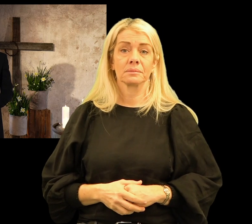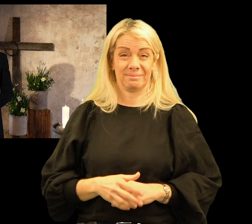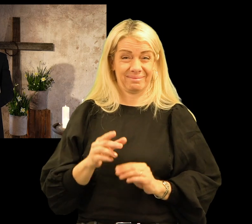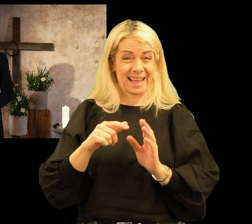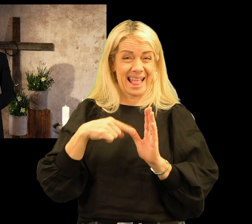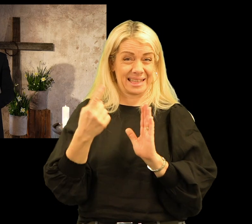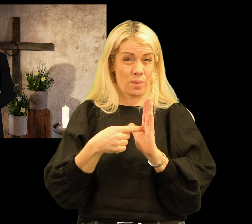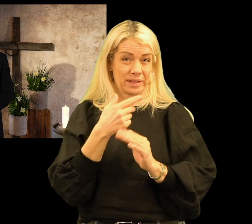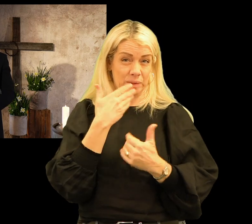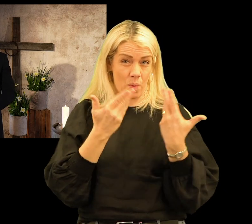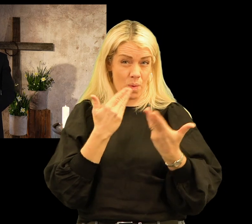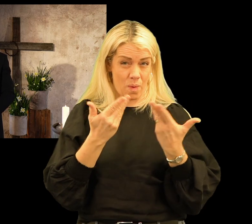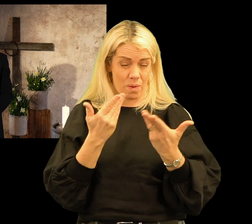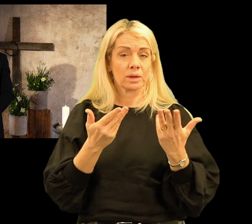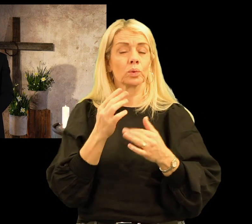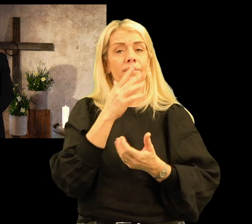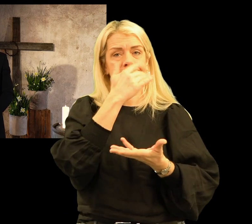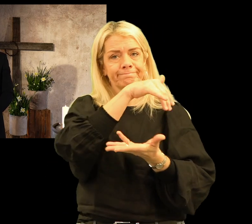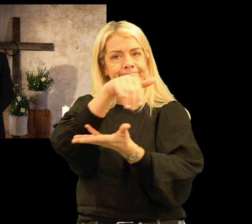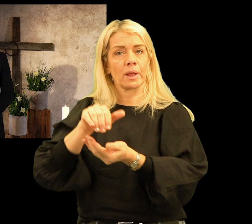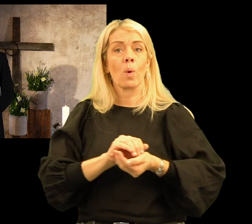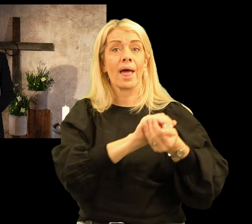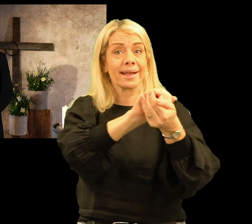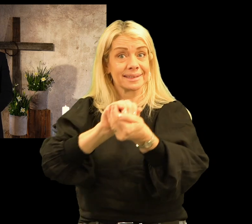Under nästa sång så samlar vi in en kollekt.